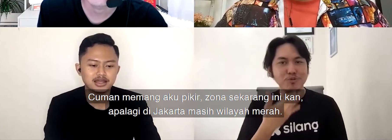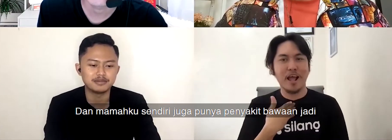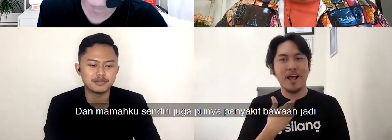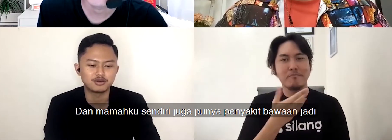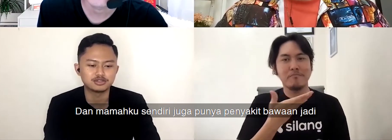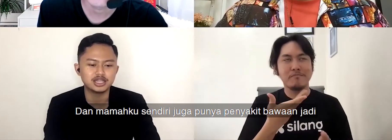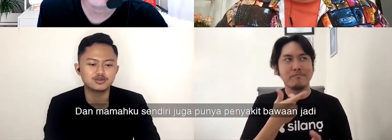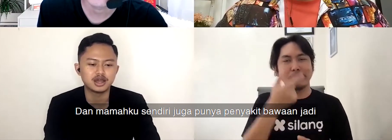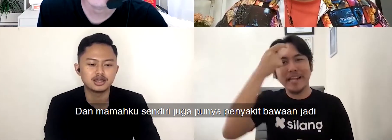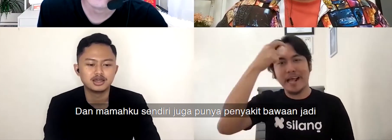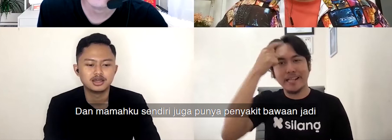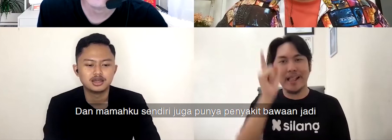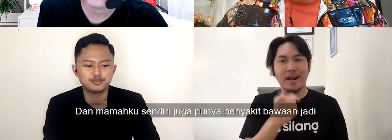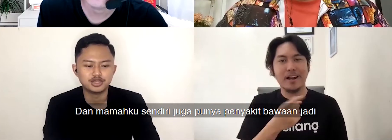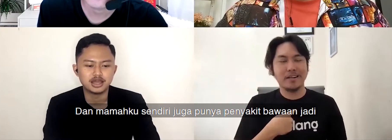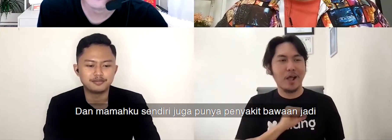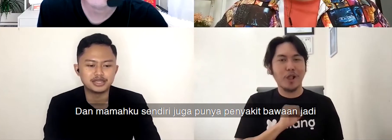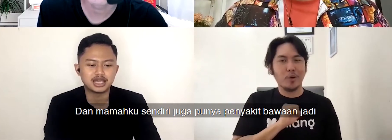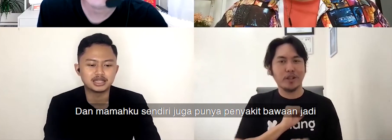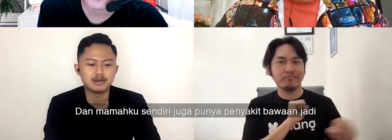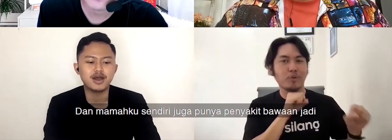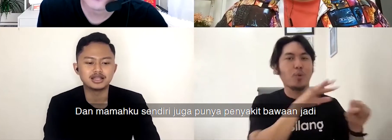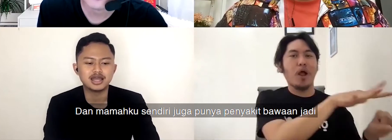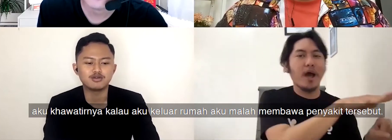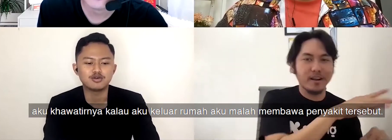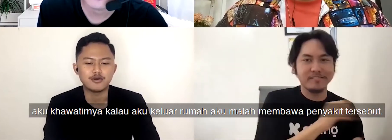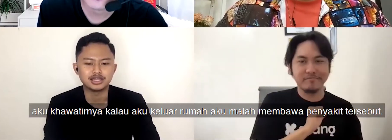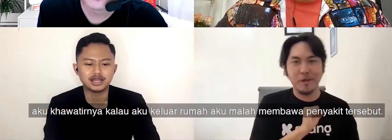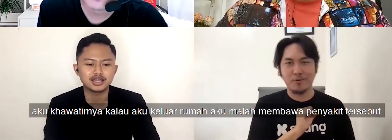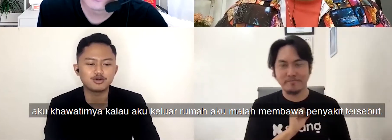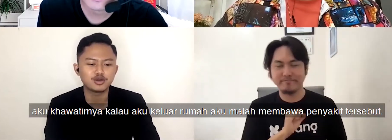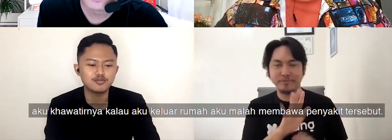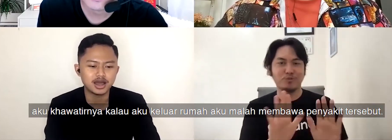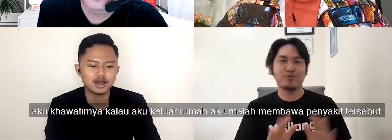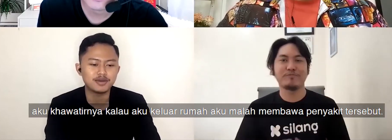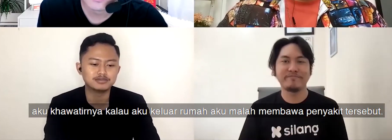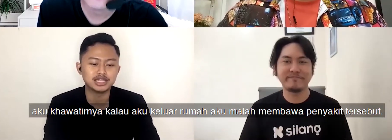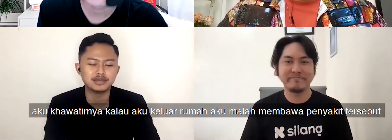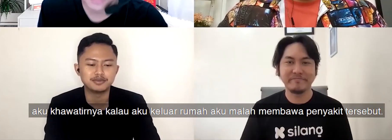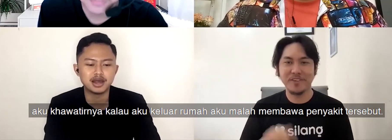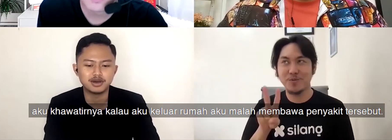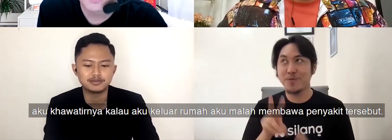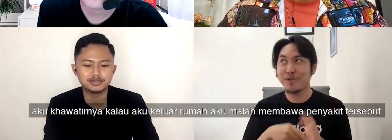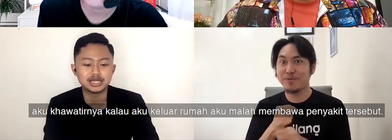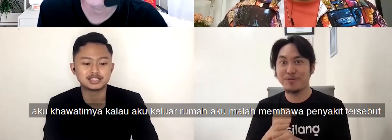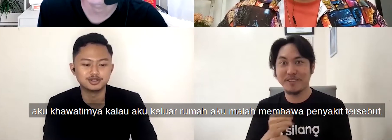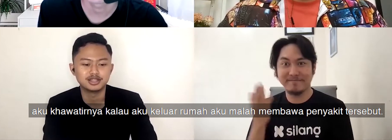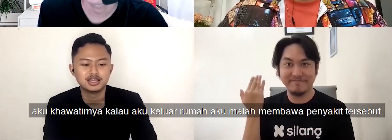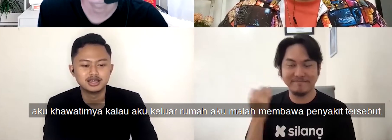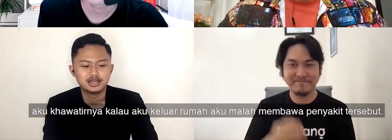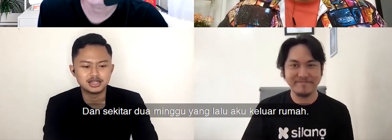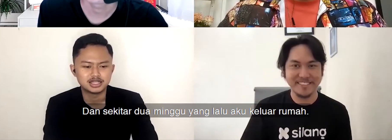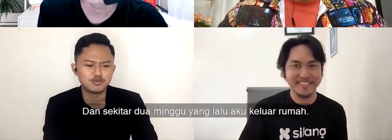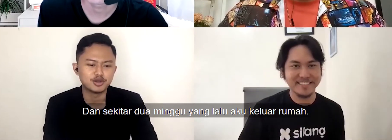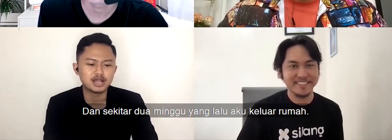wilayah merah dan mampu sendiri juga punya penyakit bawaan jadi aku hawatir yang keluar rumah Jadi bahwa penyakit tersebut